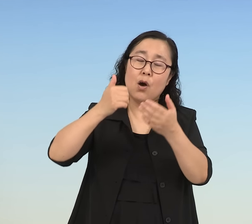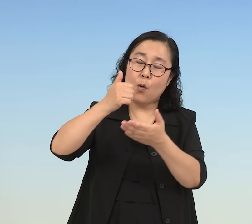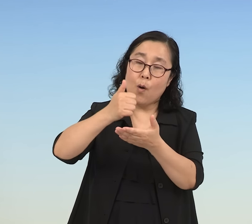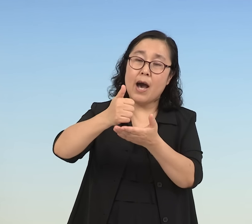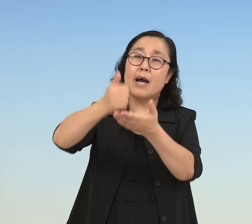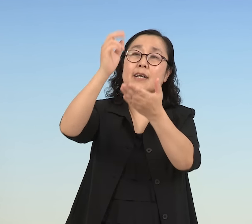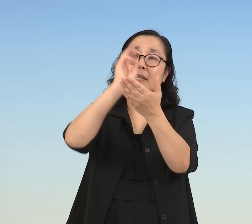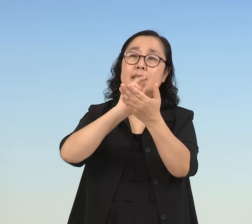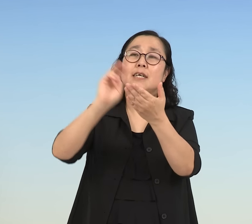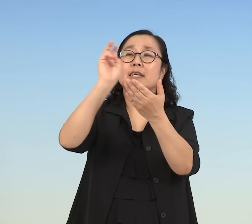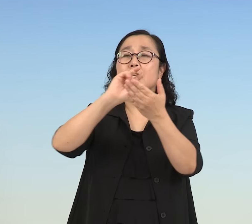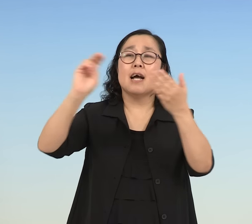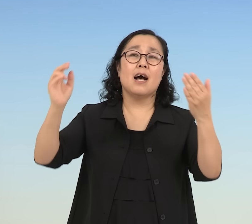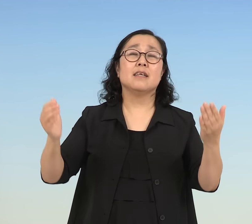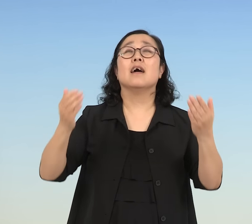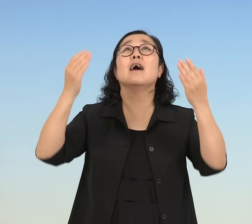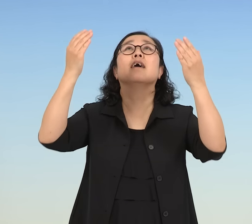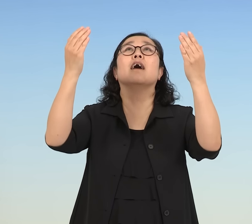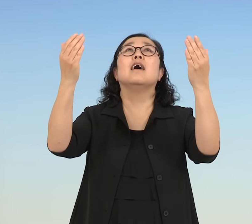찬양하리.